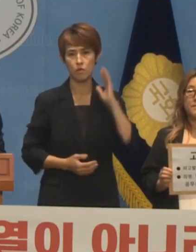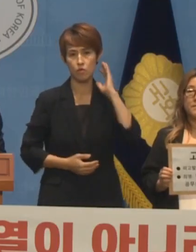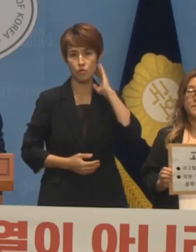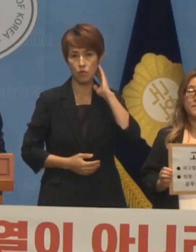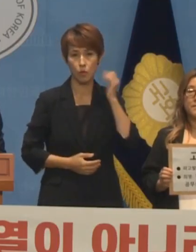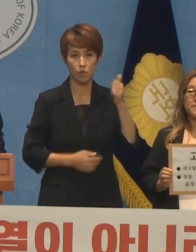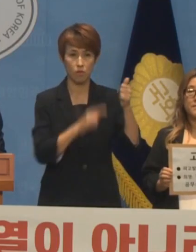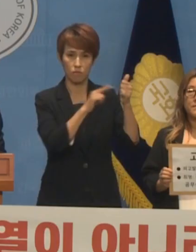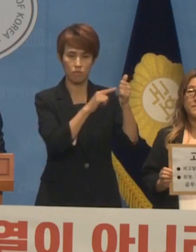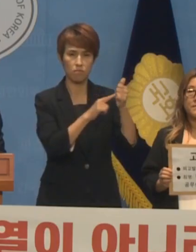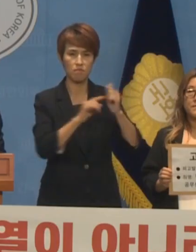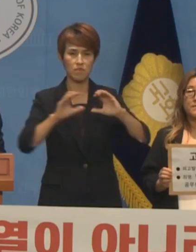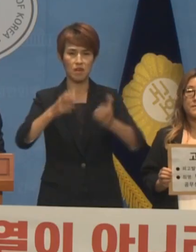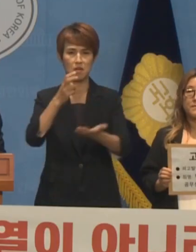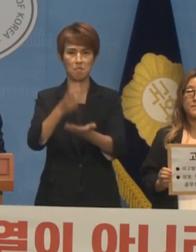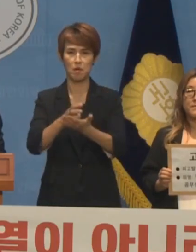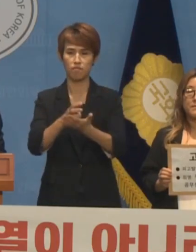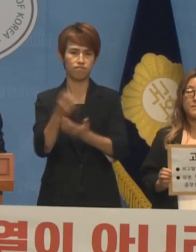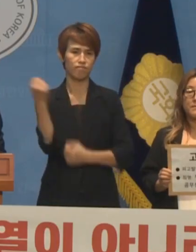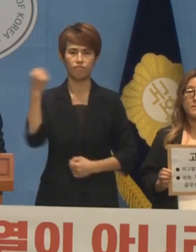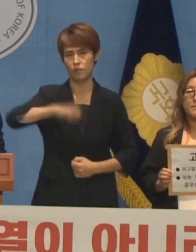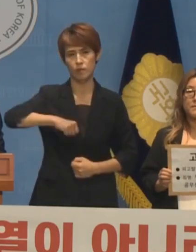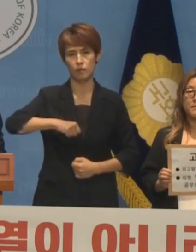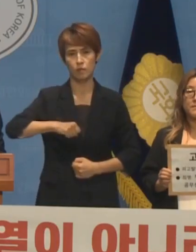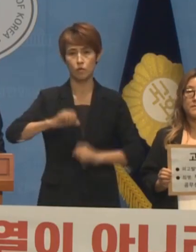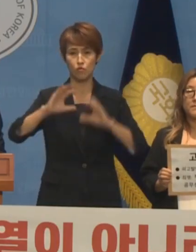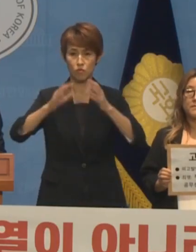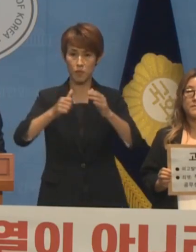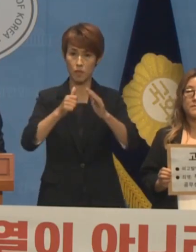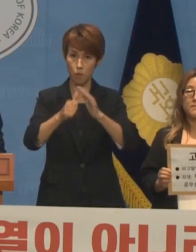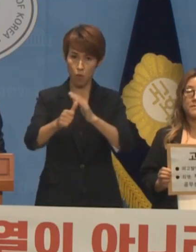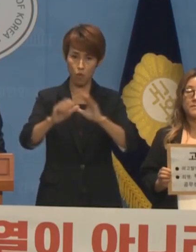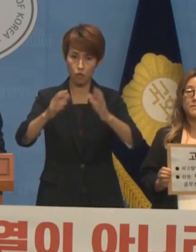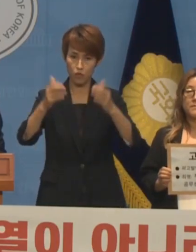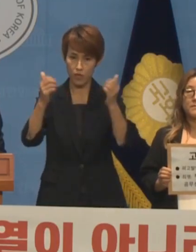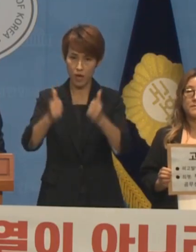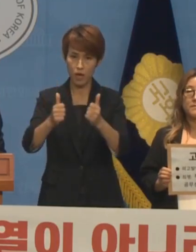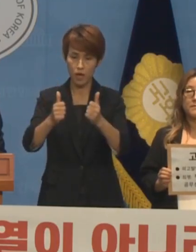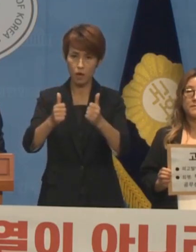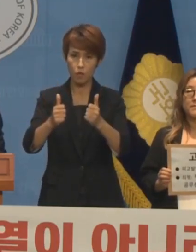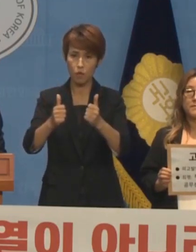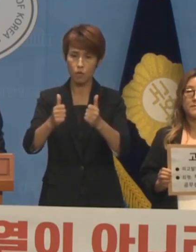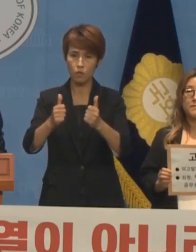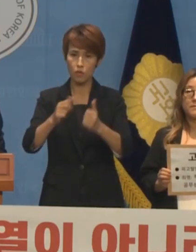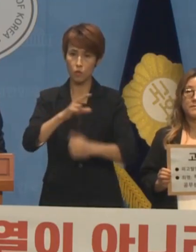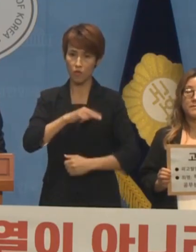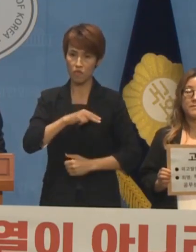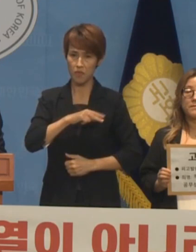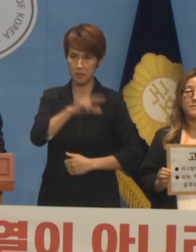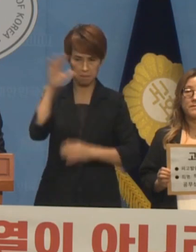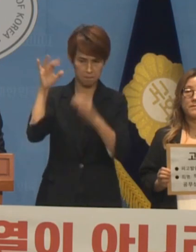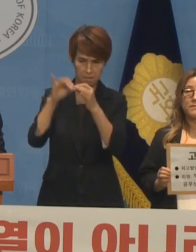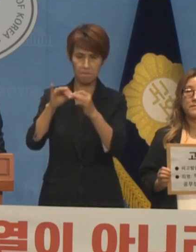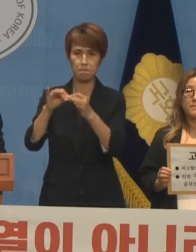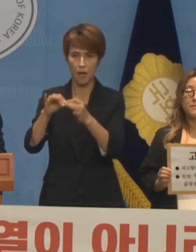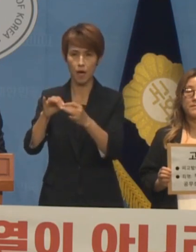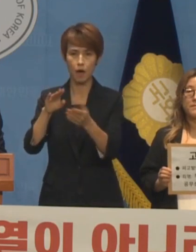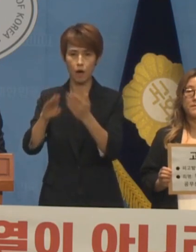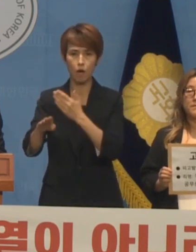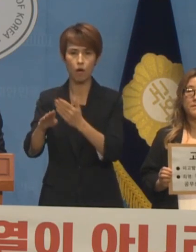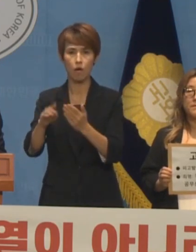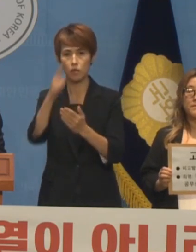윤석열은 이러한 헌법 정신에 위배하여 국민의 대표자인 국회의원 다수의 의사로 의결하여 정부로